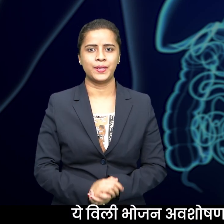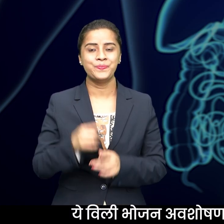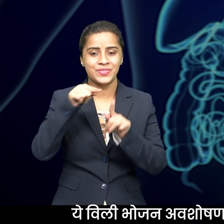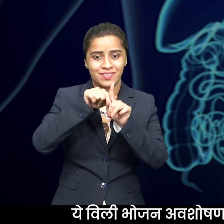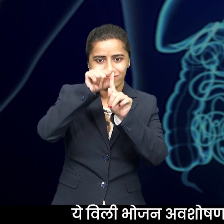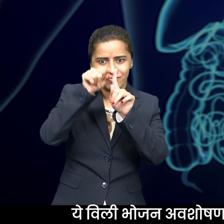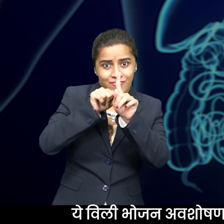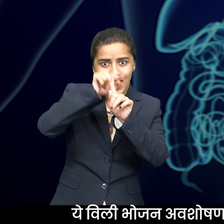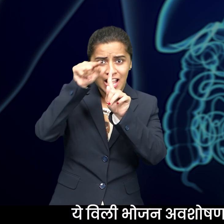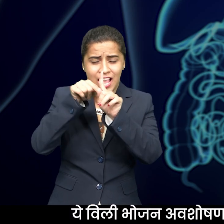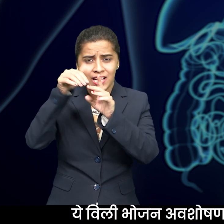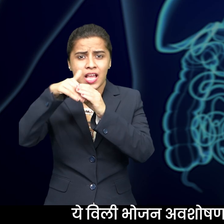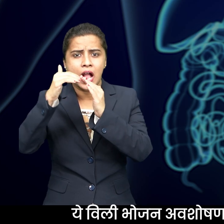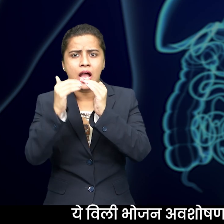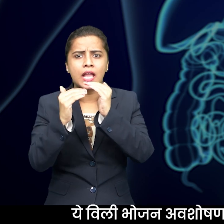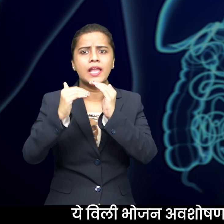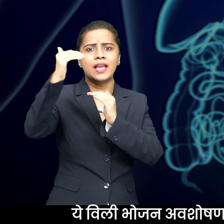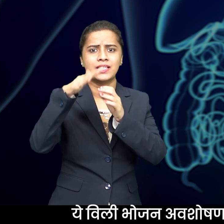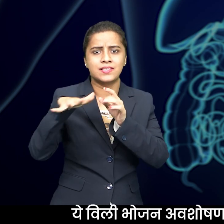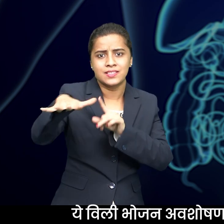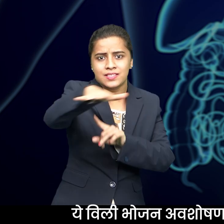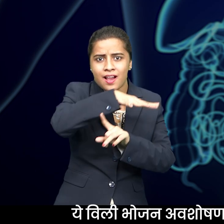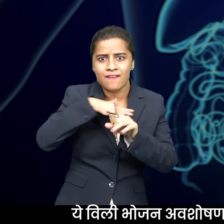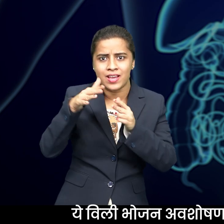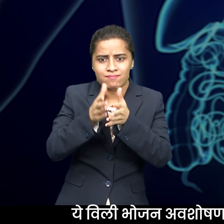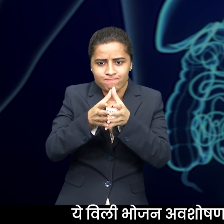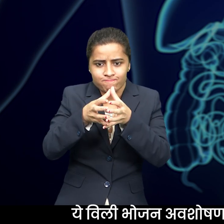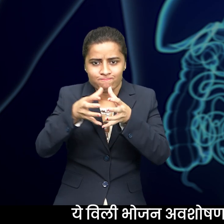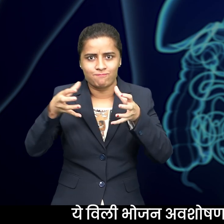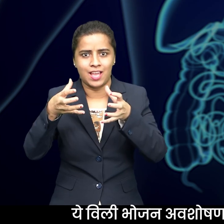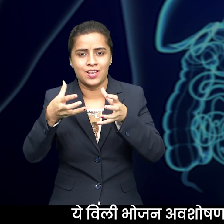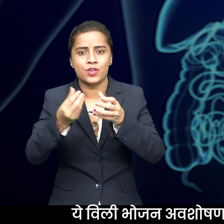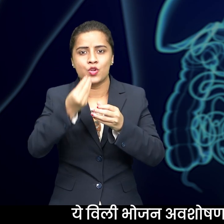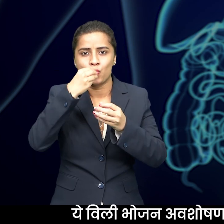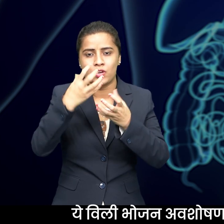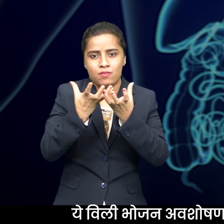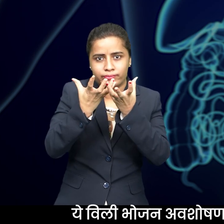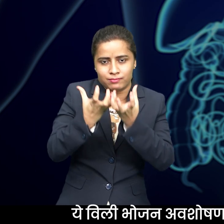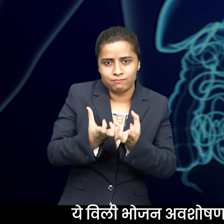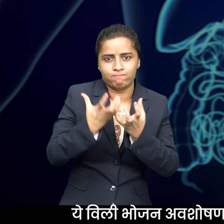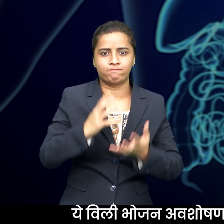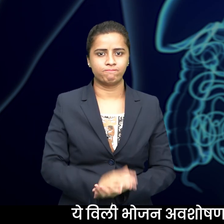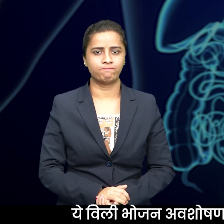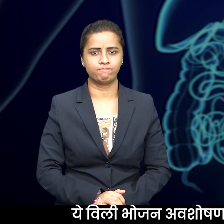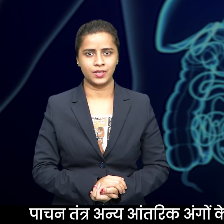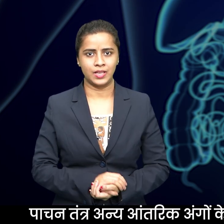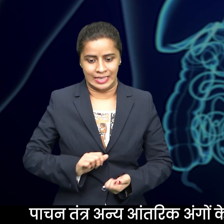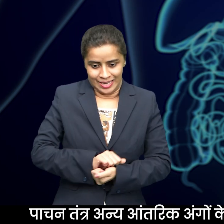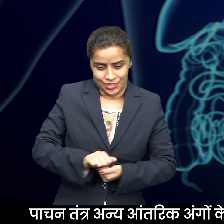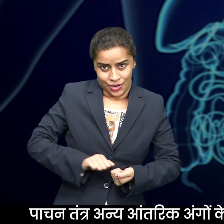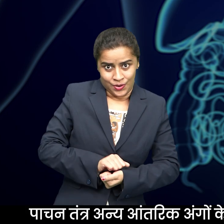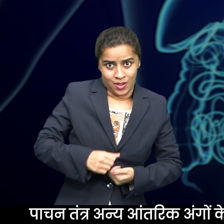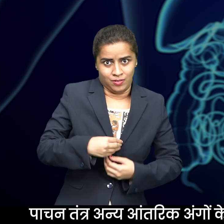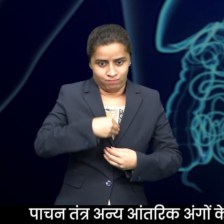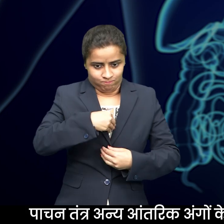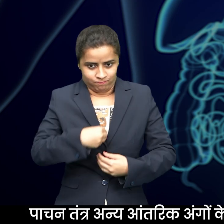ये विली भोजन अवशेषण बढ़ाने के लिए सतह क्षेत्र को बढ़ाता है।